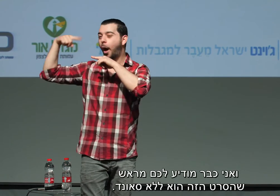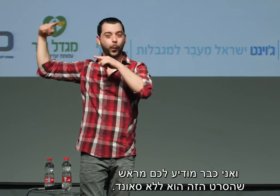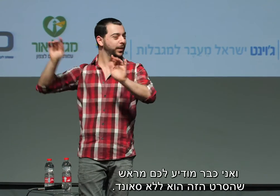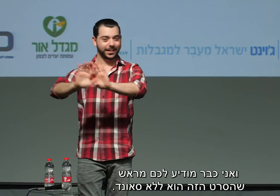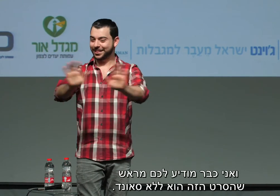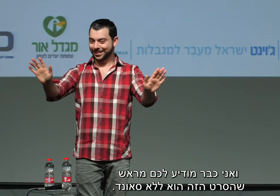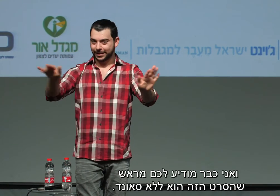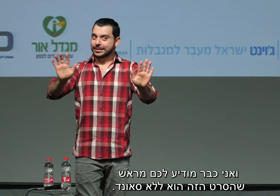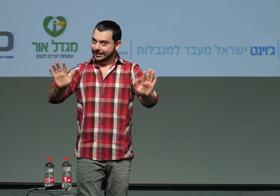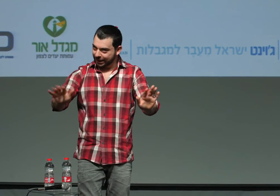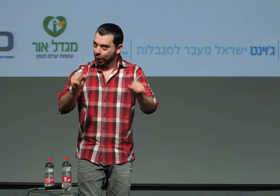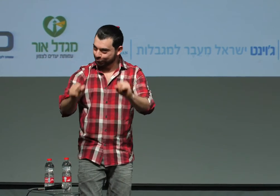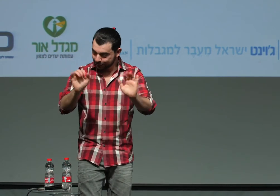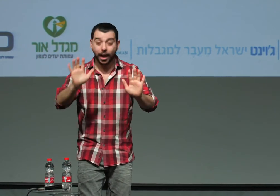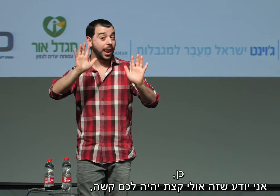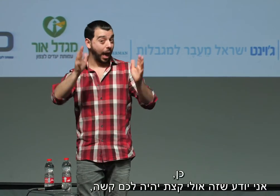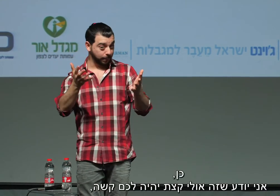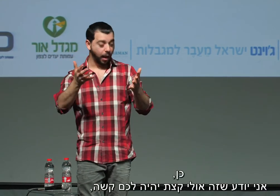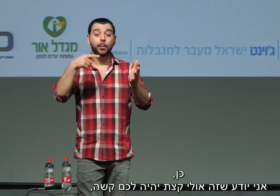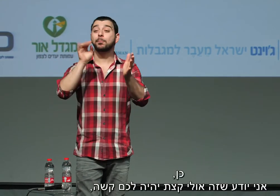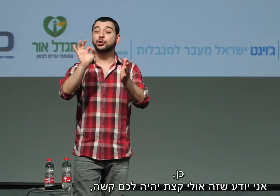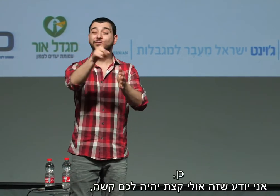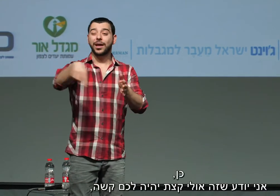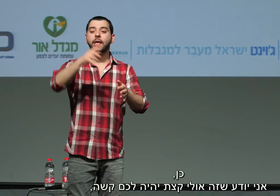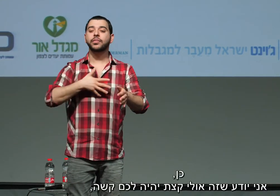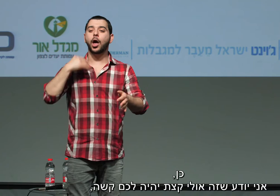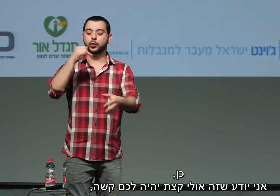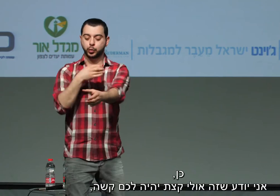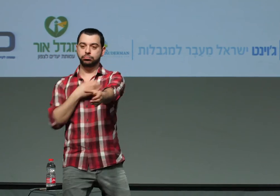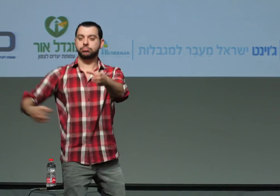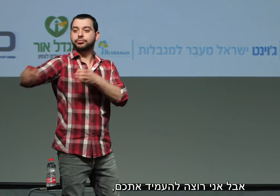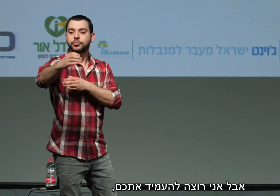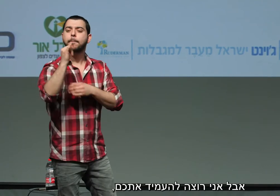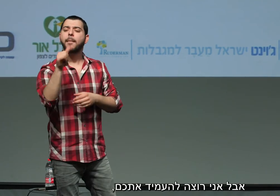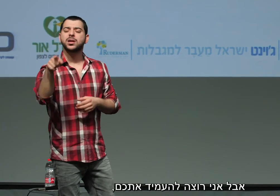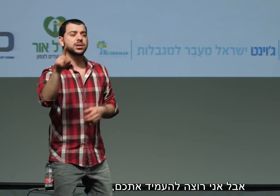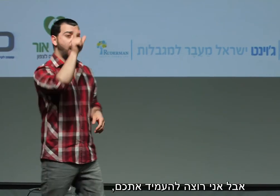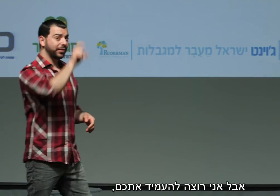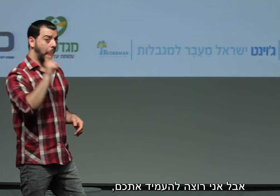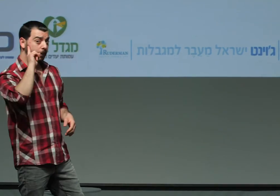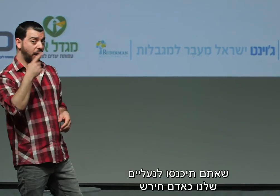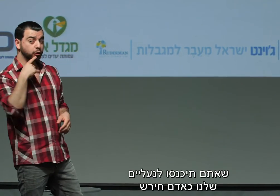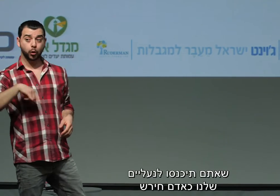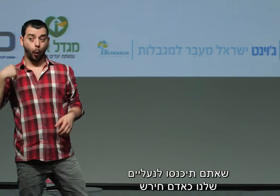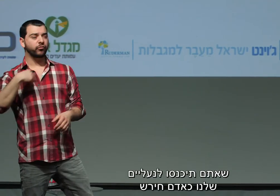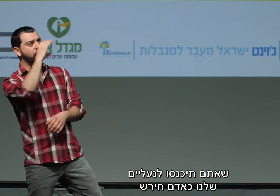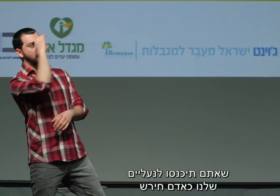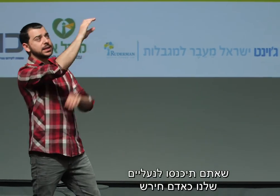הוא ללא סאונד. כן, אני יודע שזה אולי קצת יהיה לכם קשה, אבל אני רוצה להעמיד אתכם כשאתם תיכנסו לנעליים שלנו